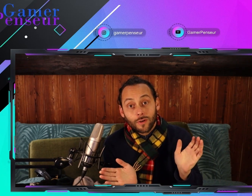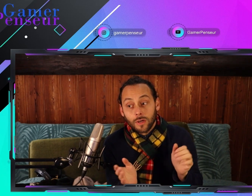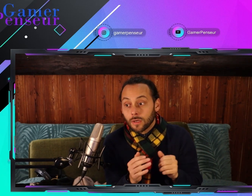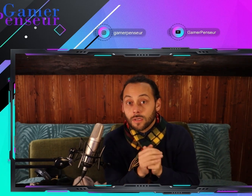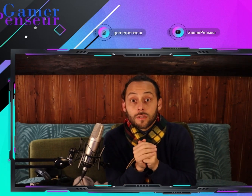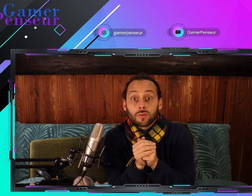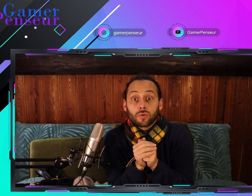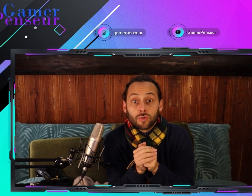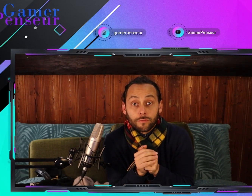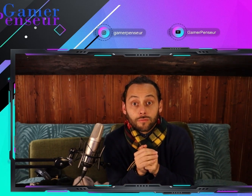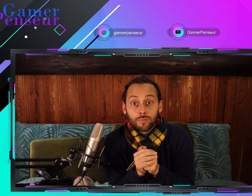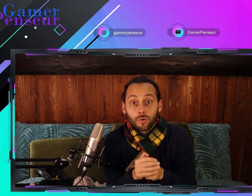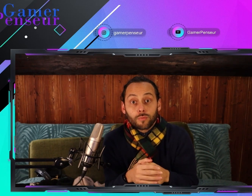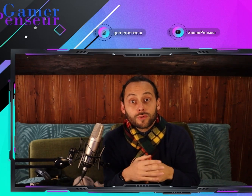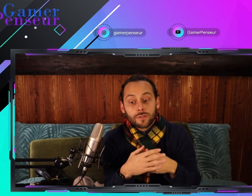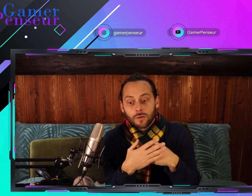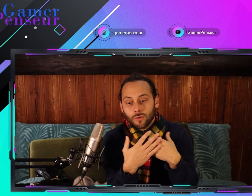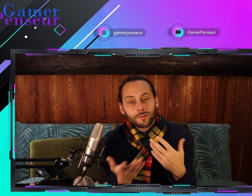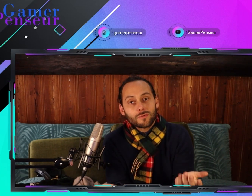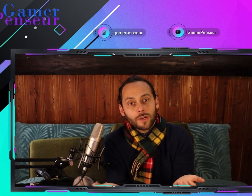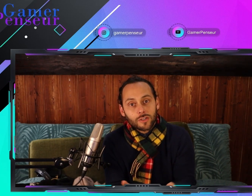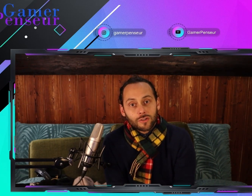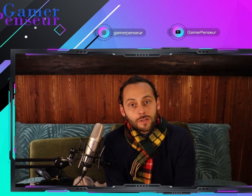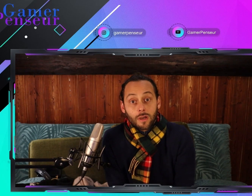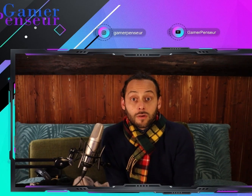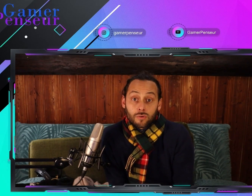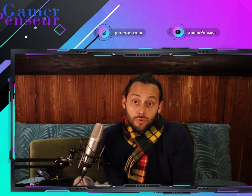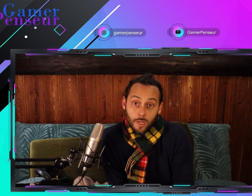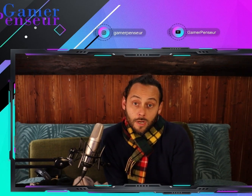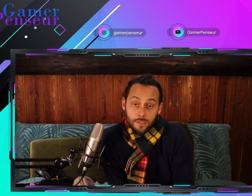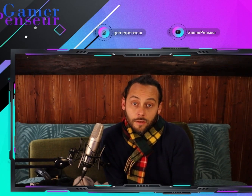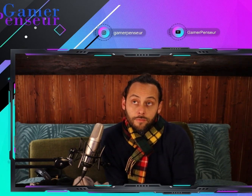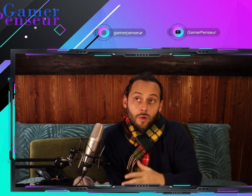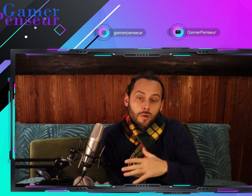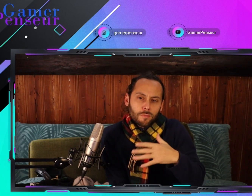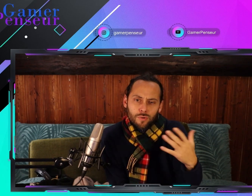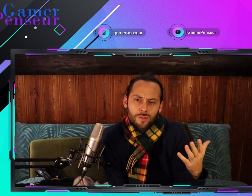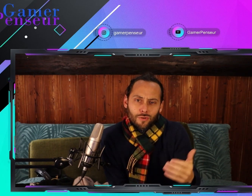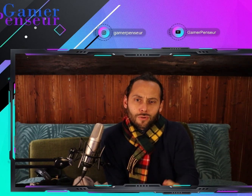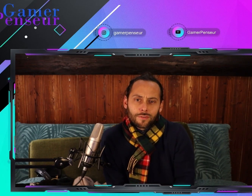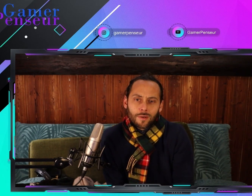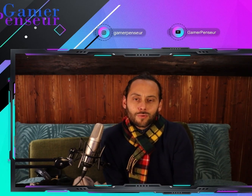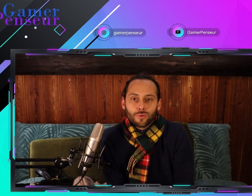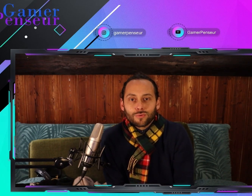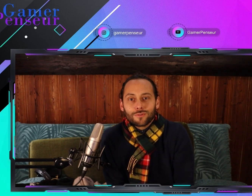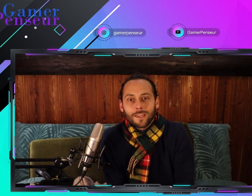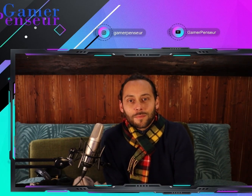neuf qui n'attend que vous pour qu'on puisse continuer à échanger sur la LSF, mais